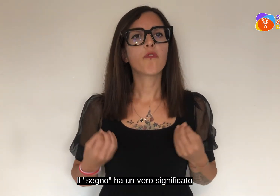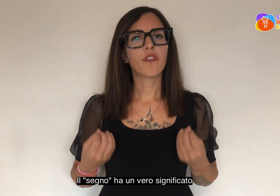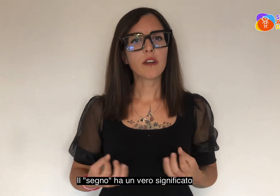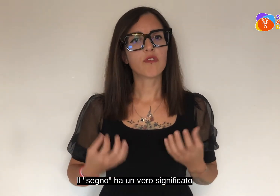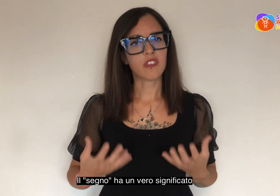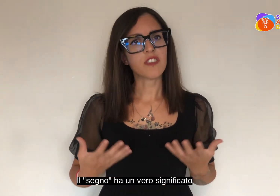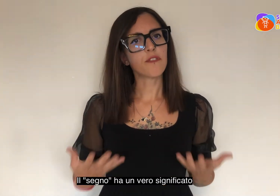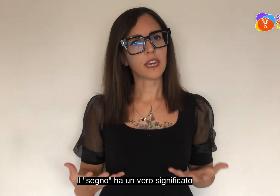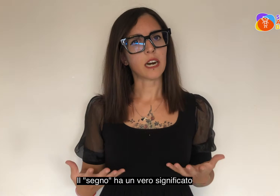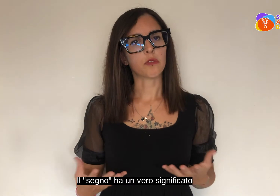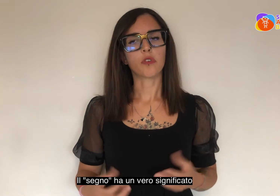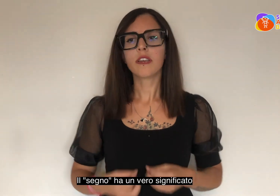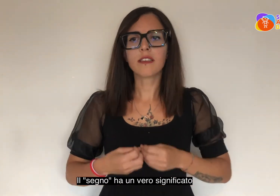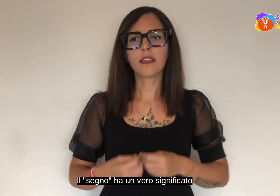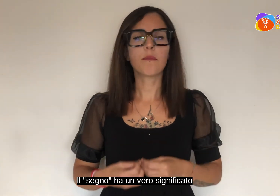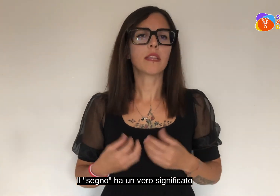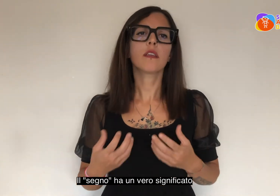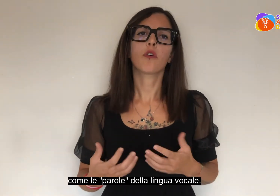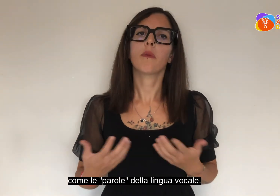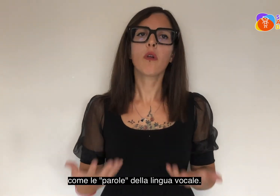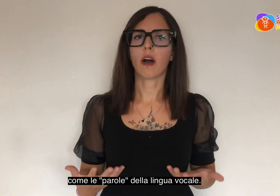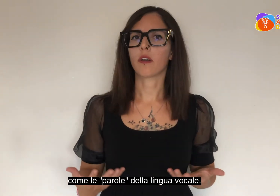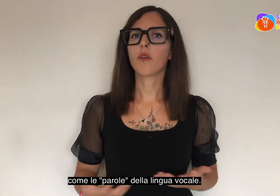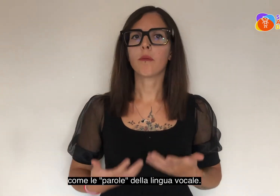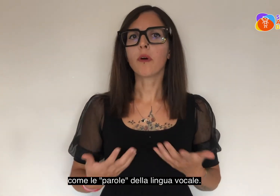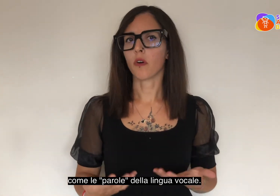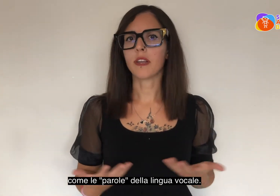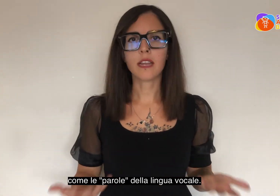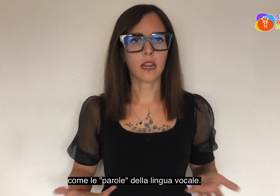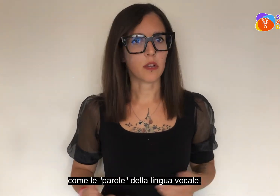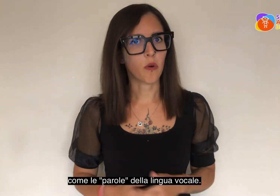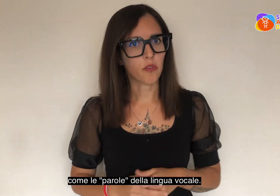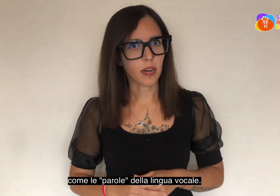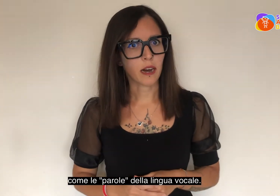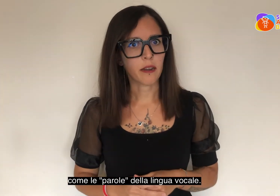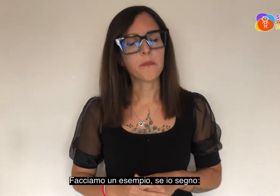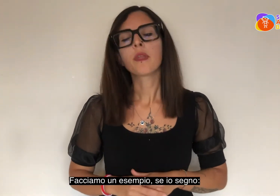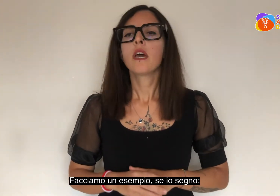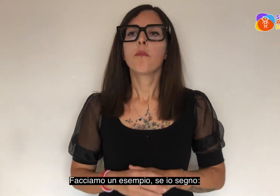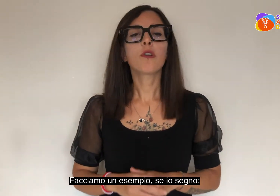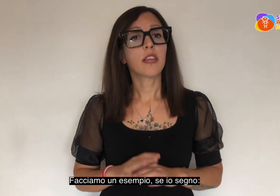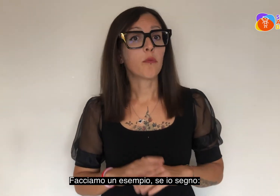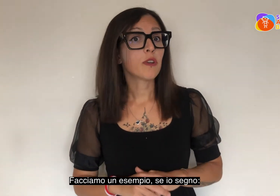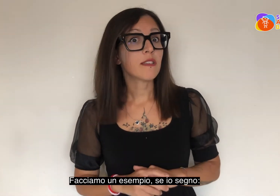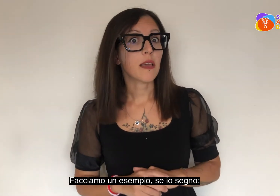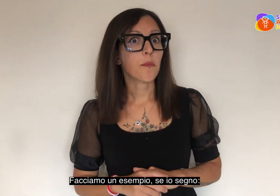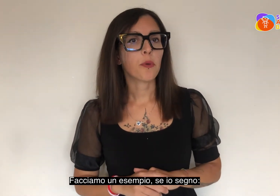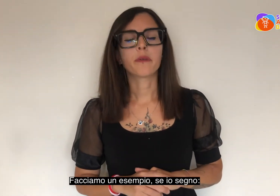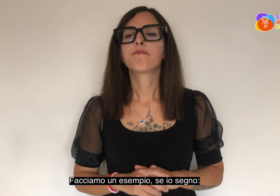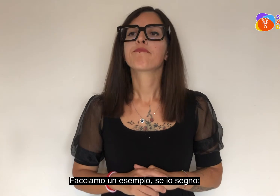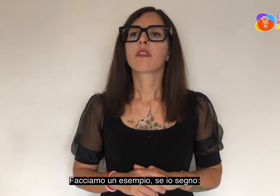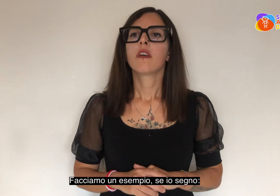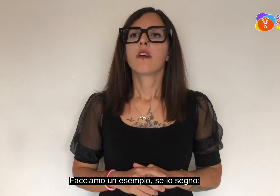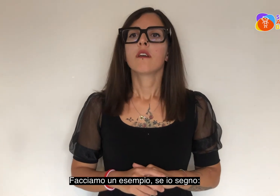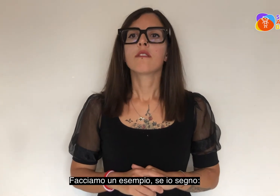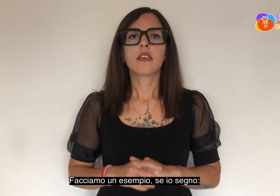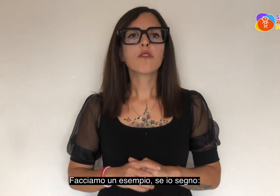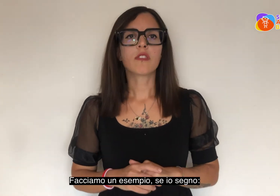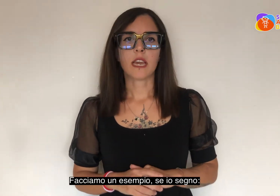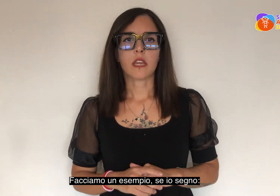vero significato, esattamente come lo hanno le parole della lingua vocale. Portiamo un esempio. Se io segno...